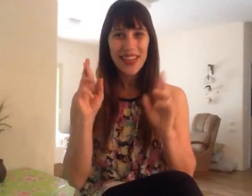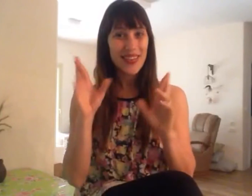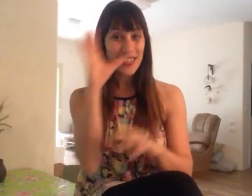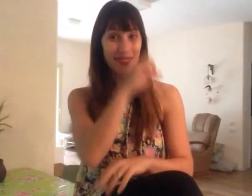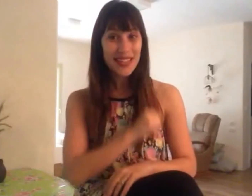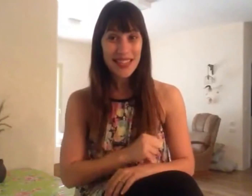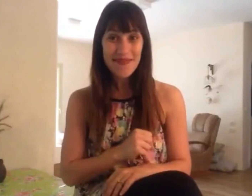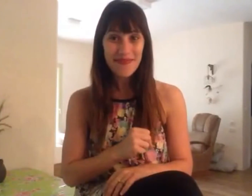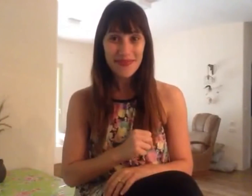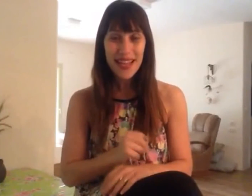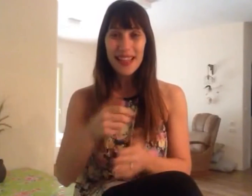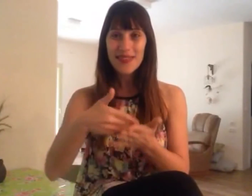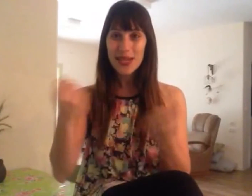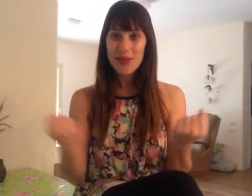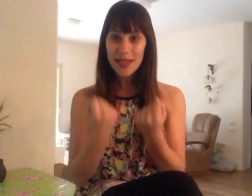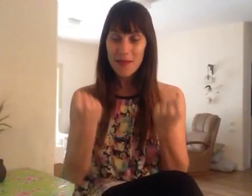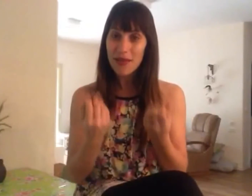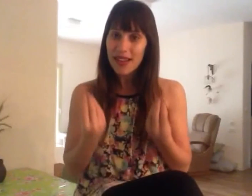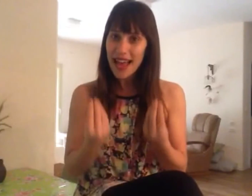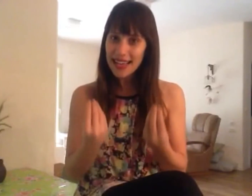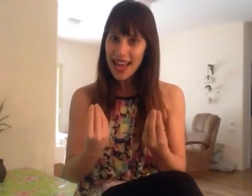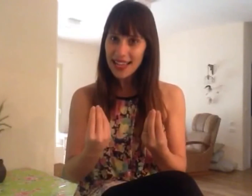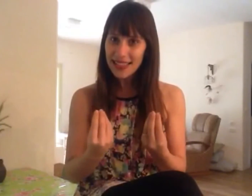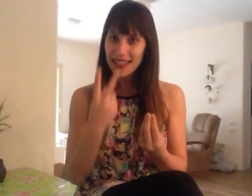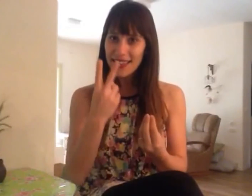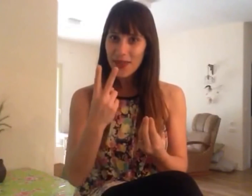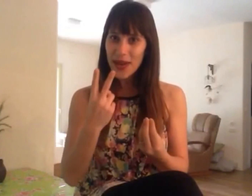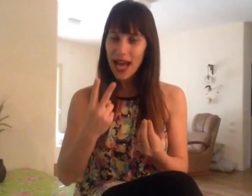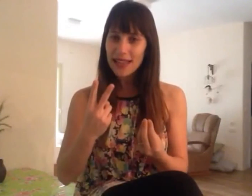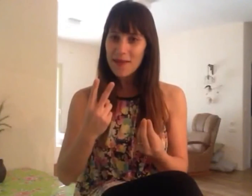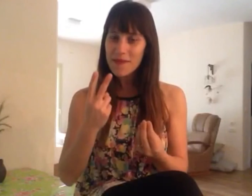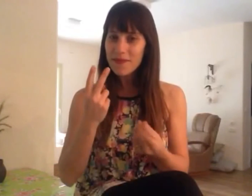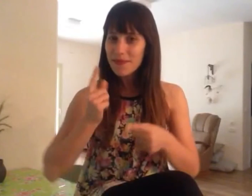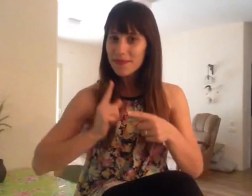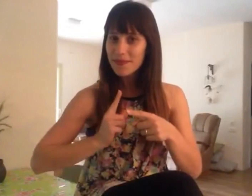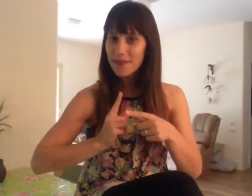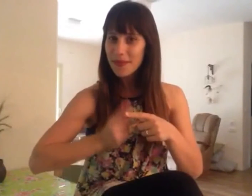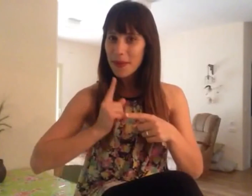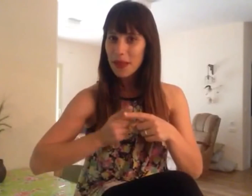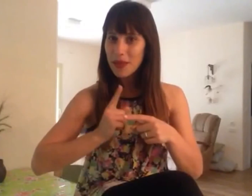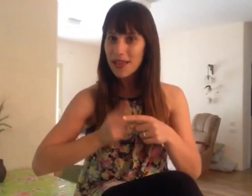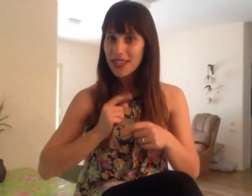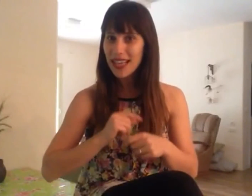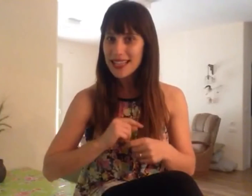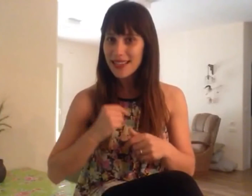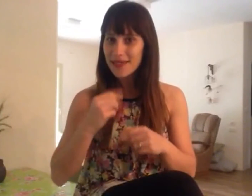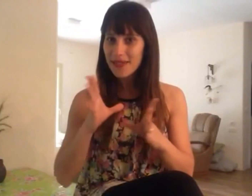מקווה שתפסתם. תמשיכו להתאמן ולאט לאט תראו איך אתם מדביקים את הקצב,